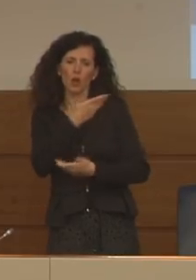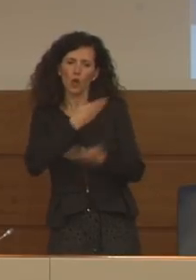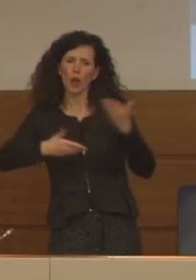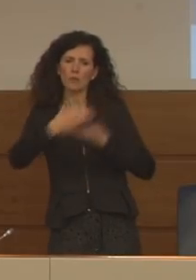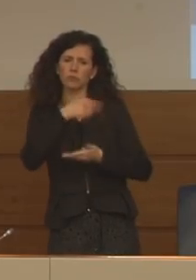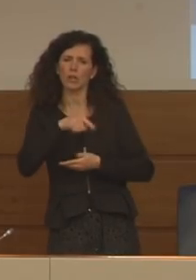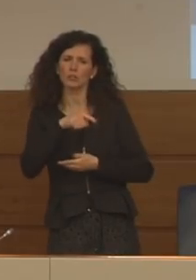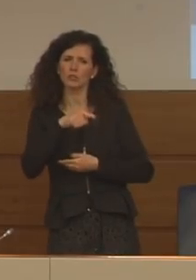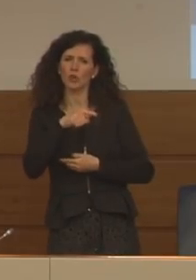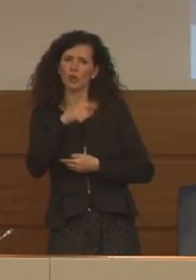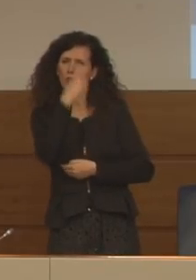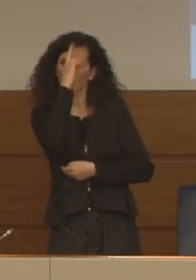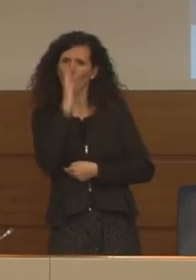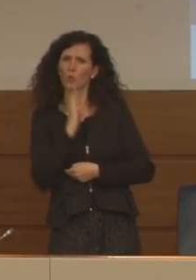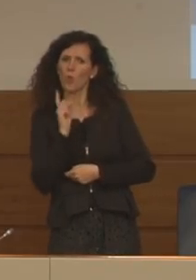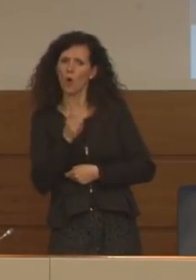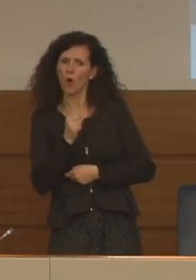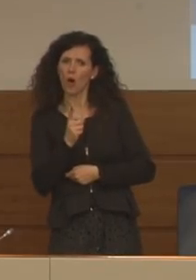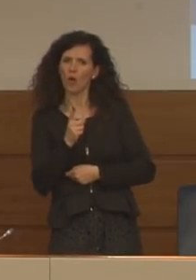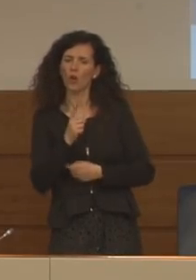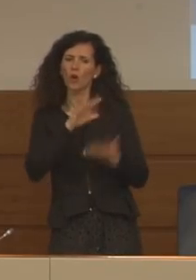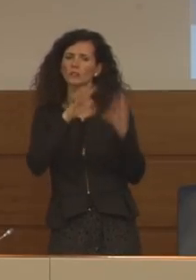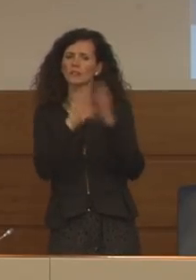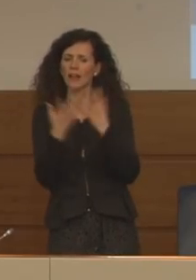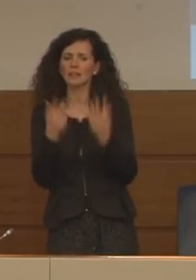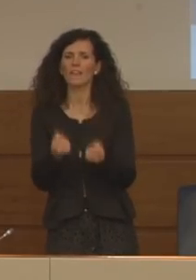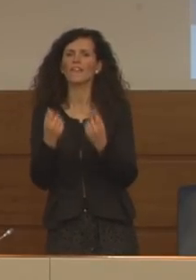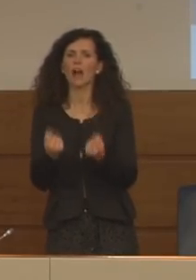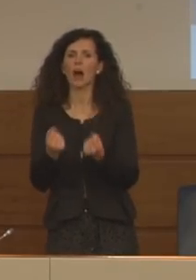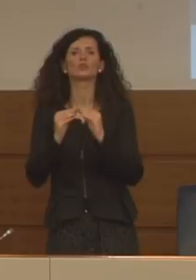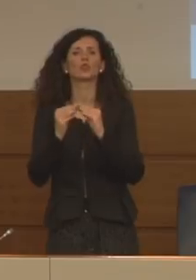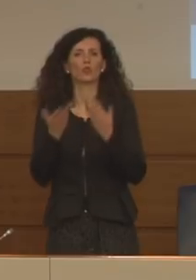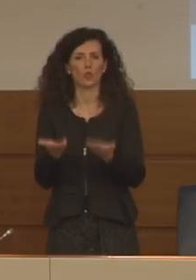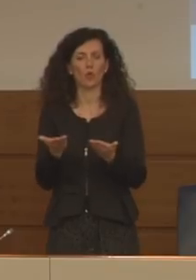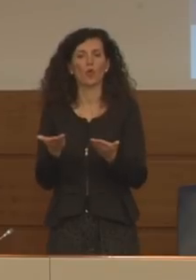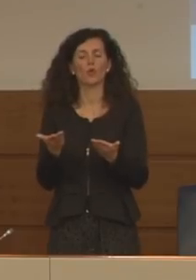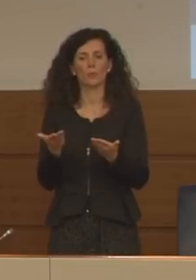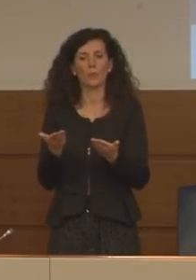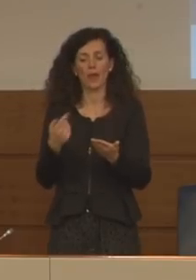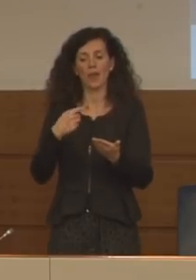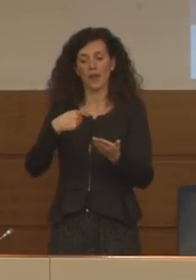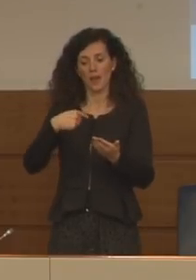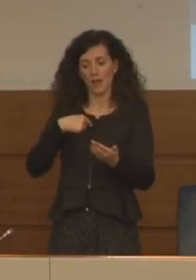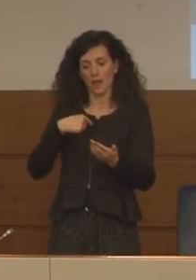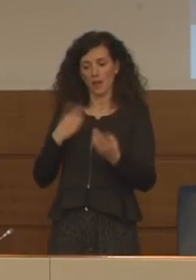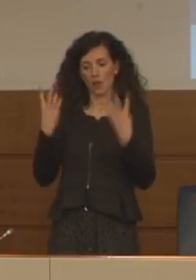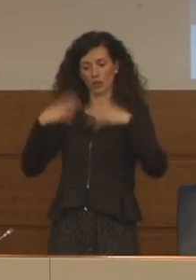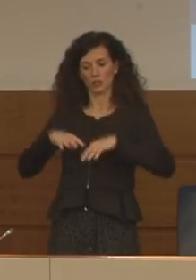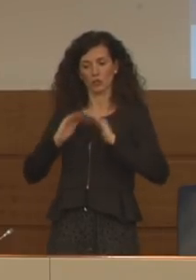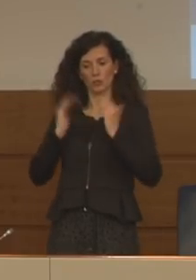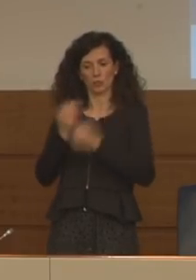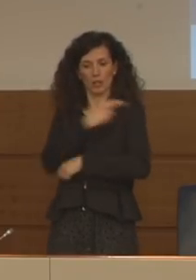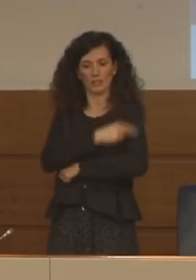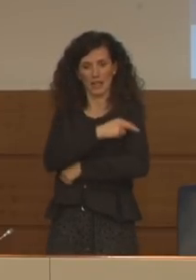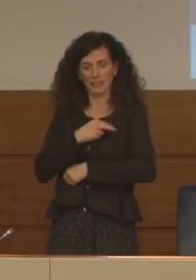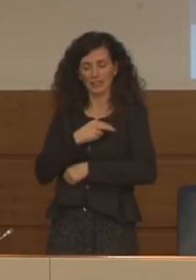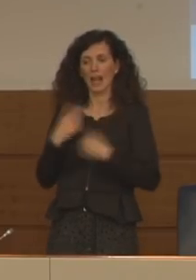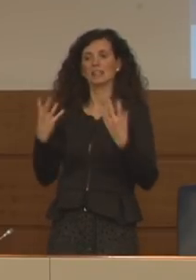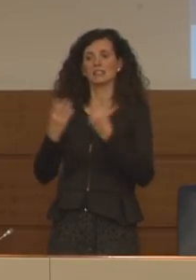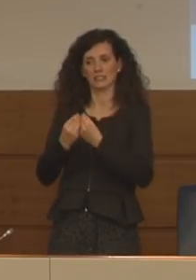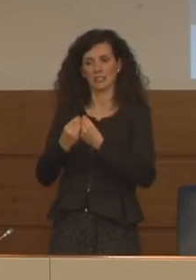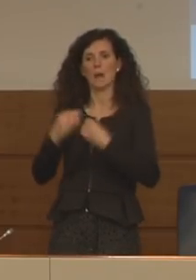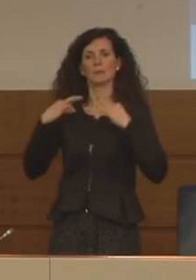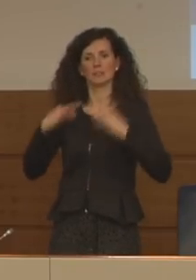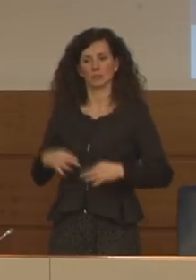è come concretizzarla un nostro personale e l'istituto superiore di sanità dove ha